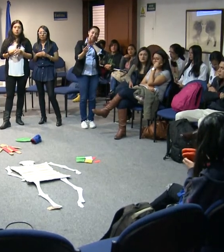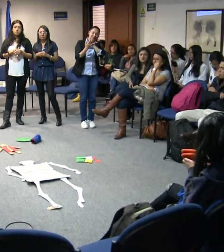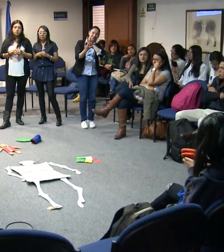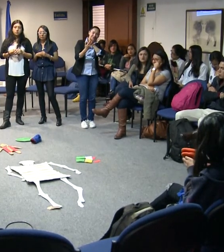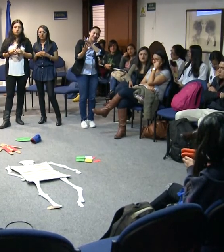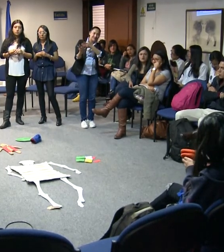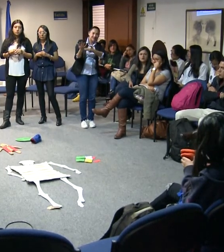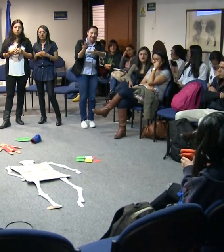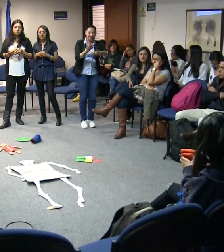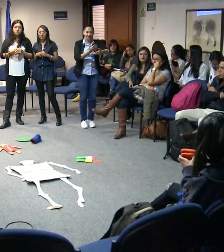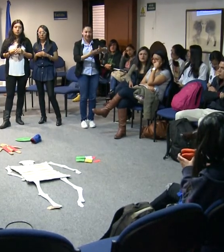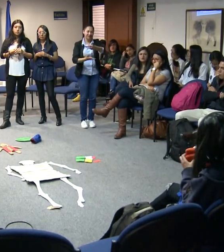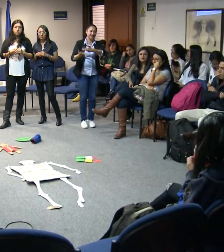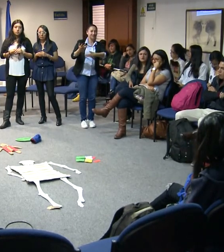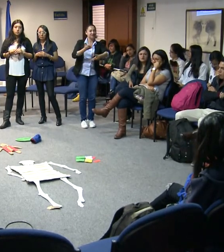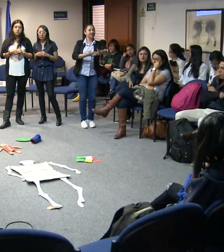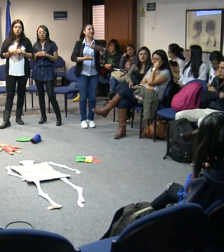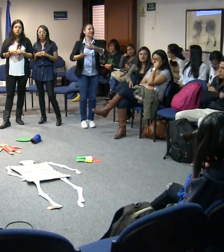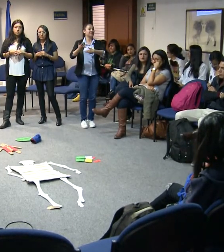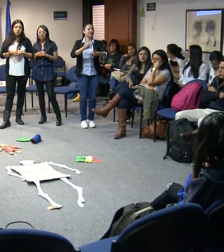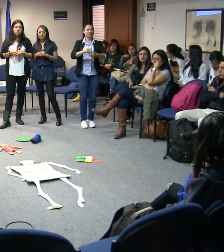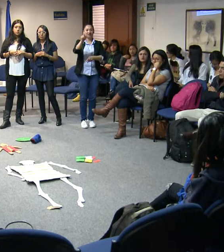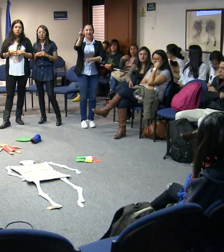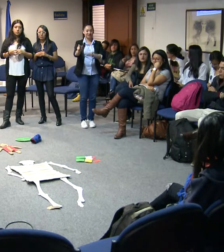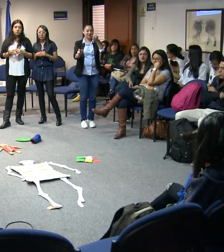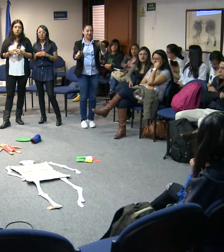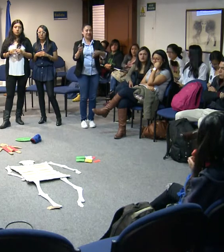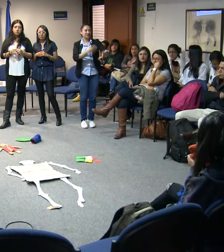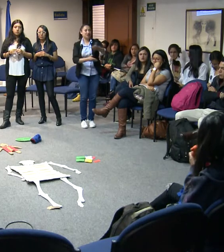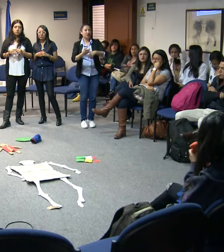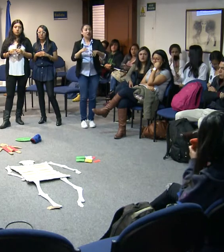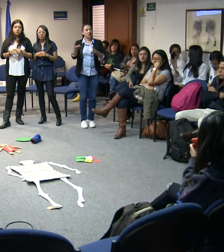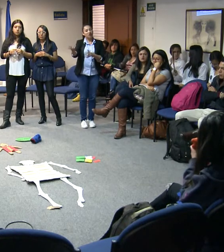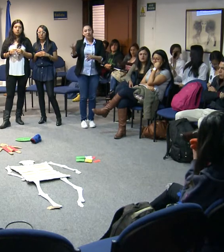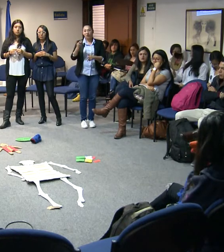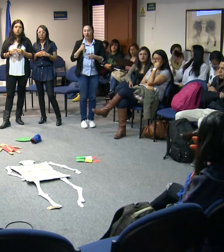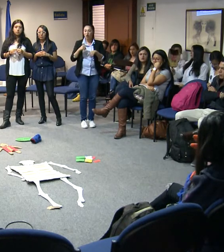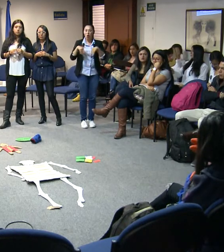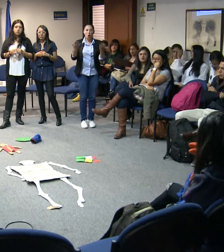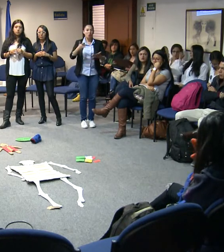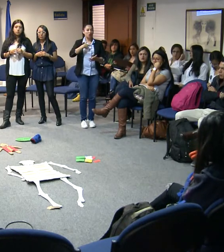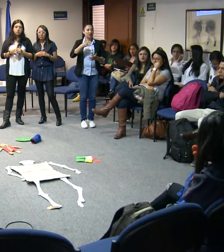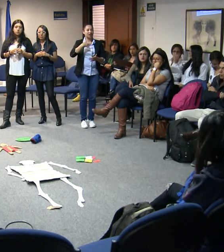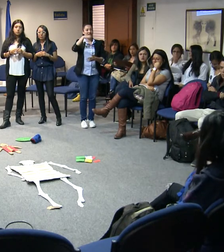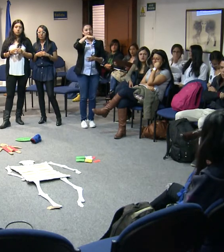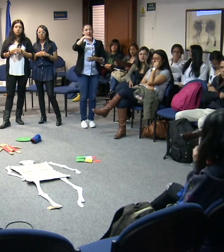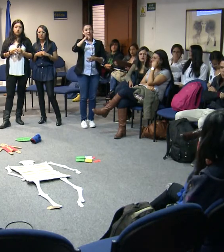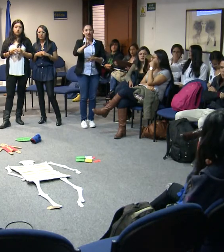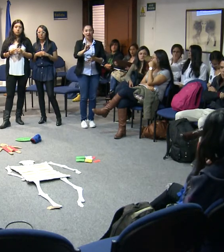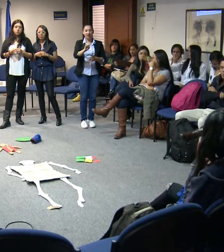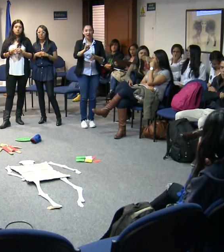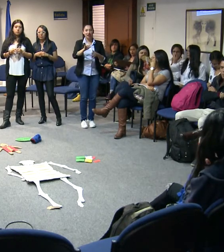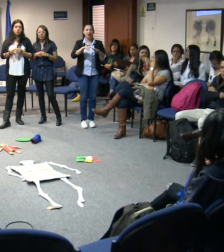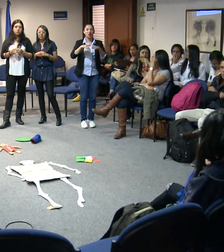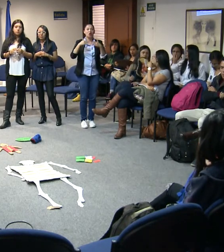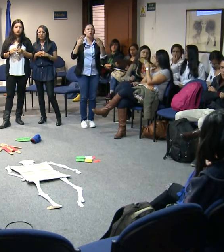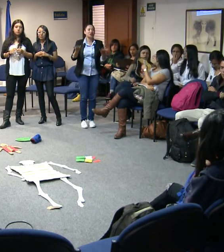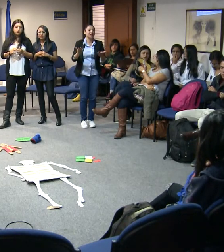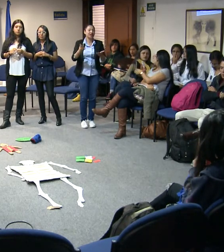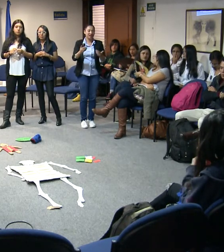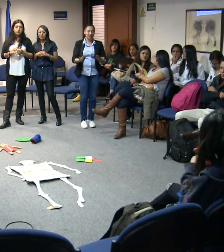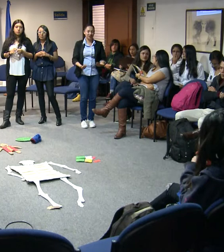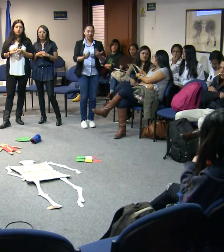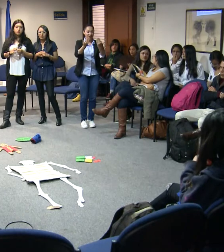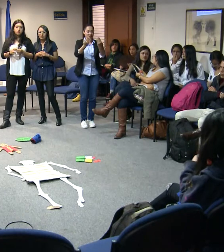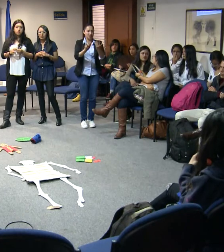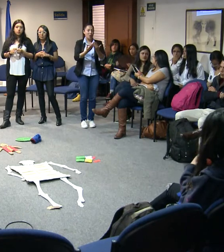sujeto. La pregunta va más allá y quisiera que ustedes nos dijeran cómo sienten que este PPI cómo sienten que esto aportó a su